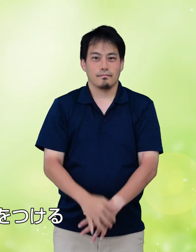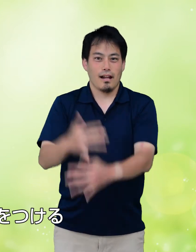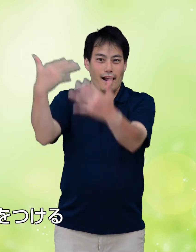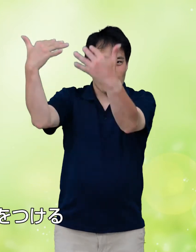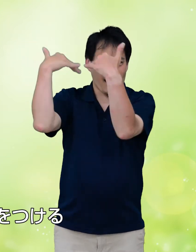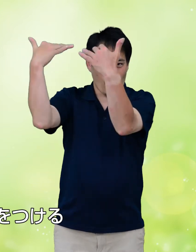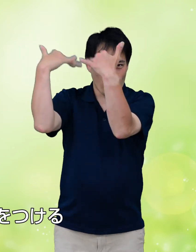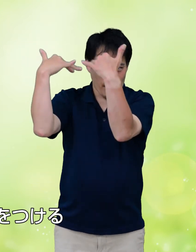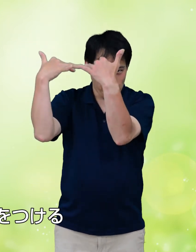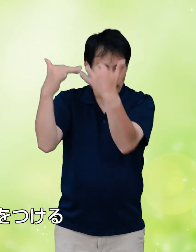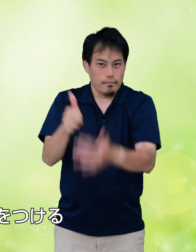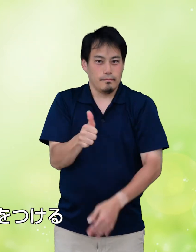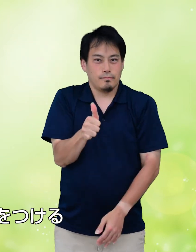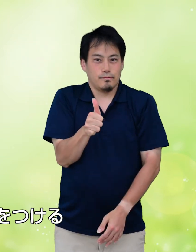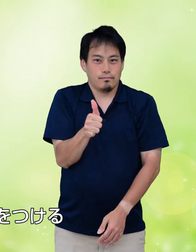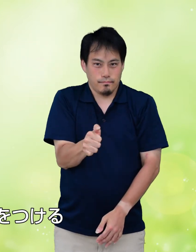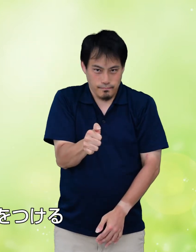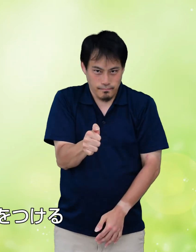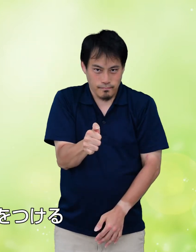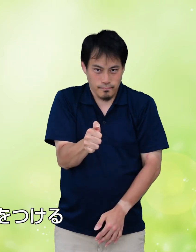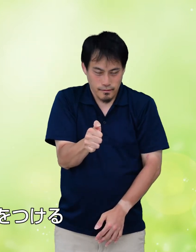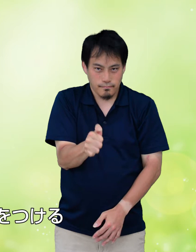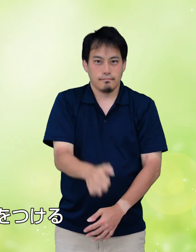エアコンをつける。